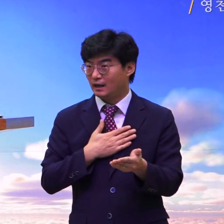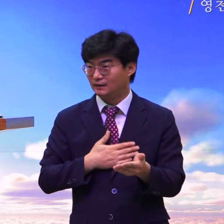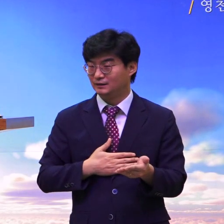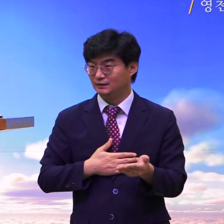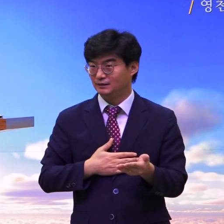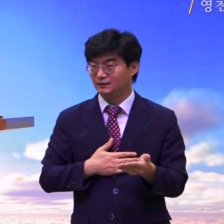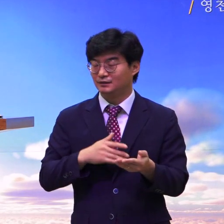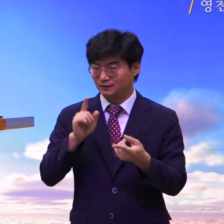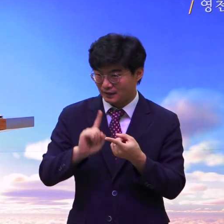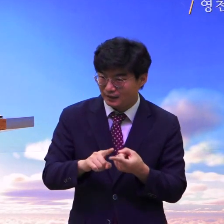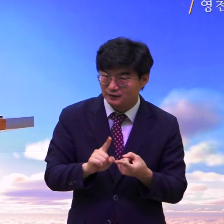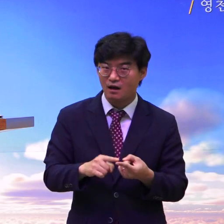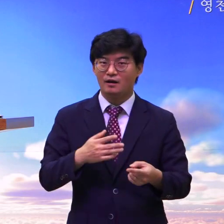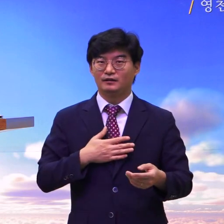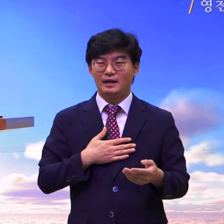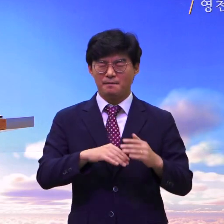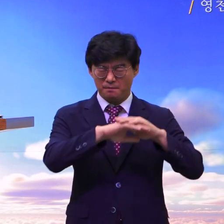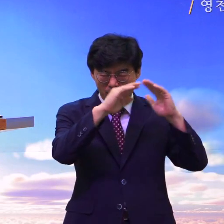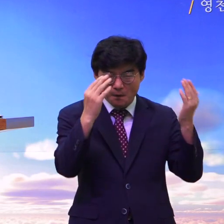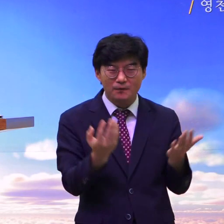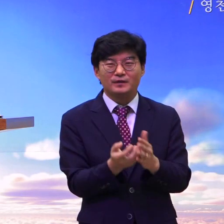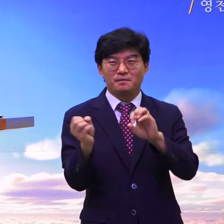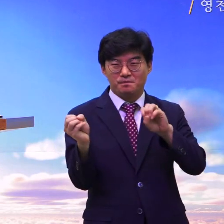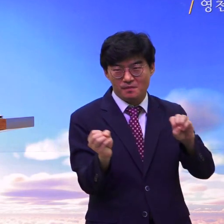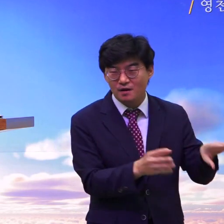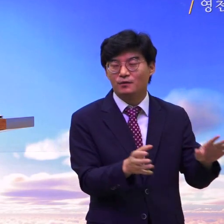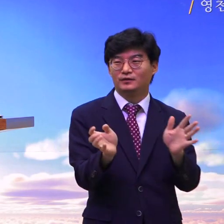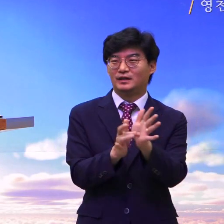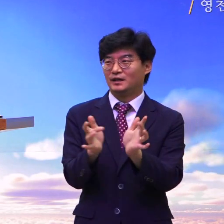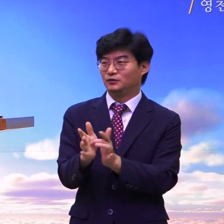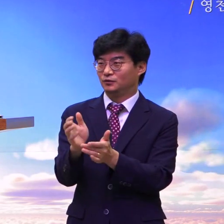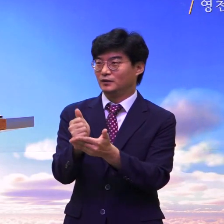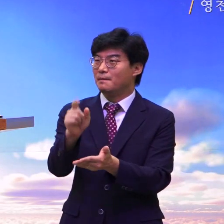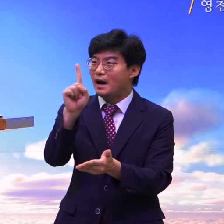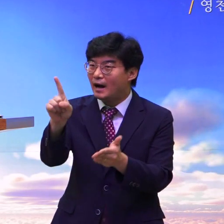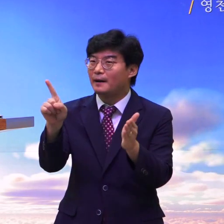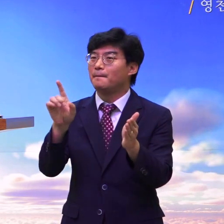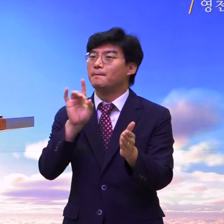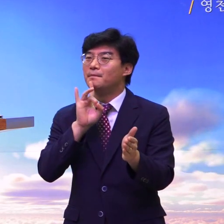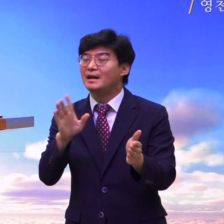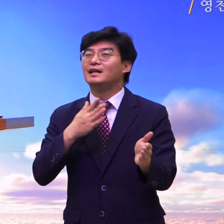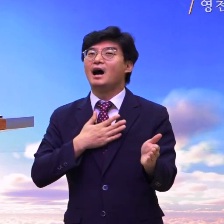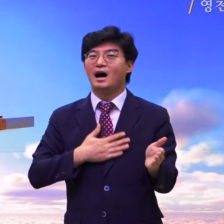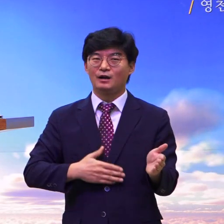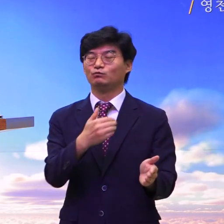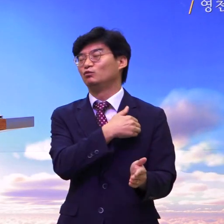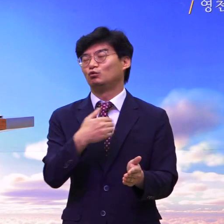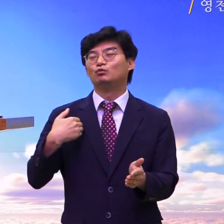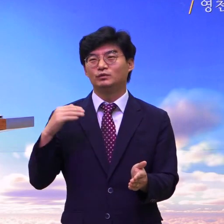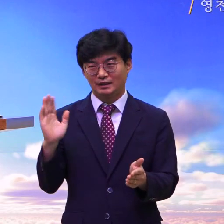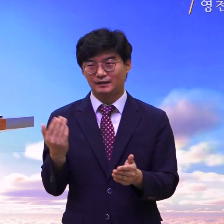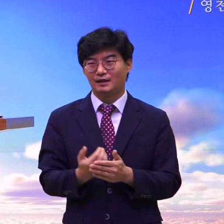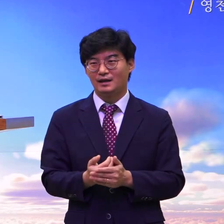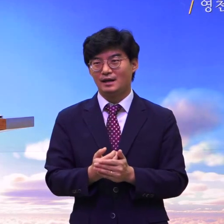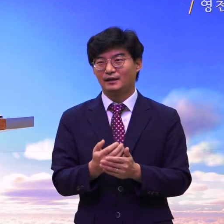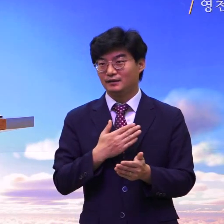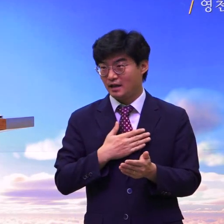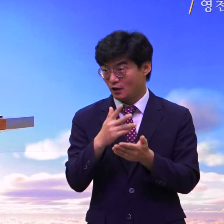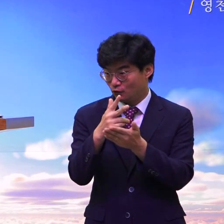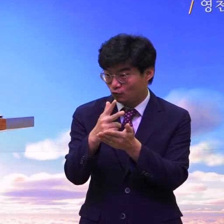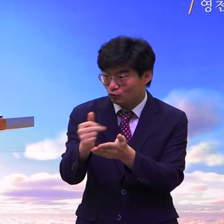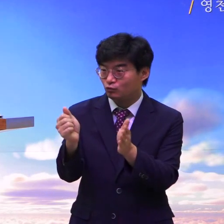모든 것을 다 버렸습니다. 그래서 빌립보서 3장에 보면 내 주 예수 그리스도를